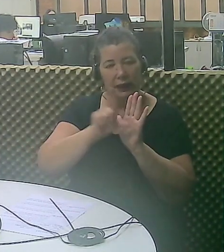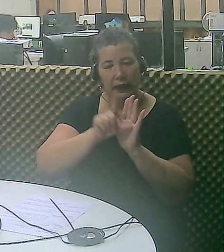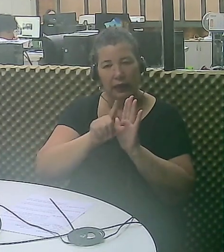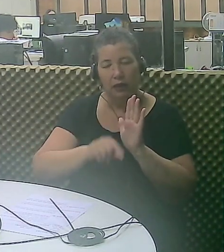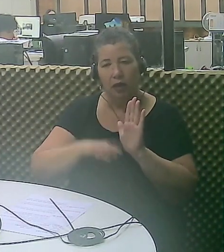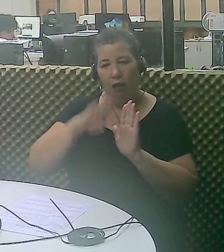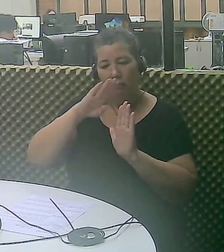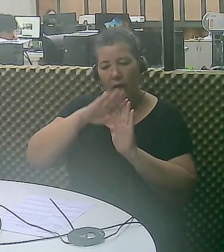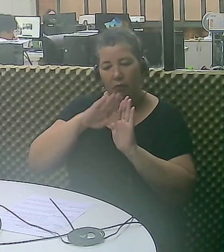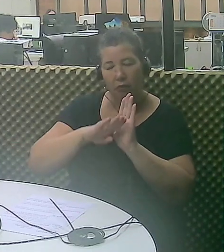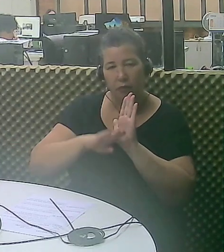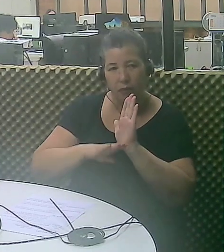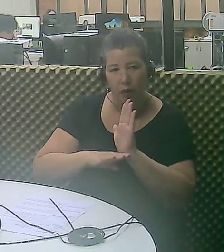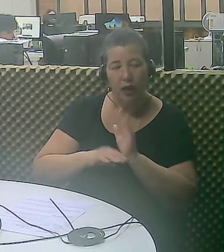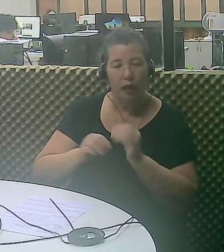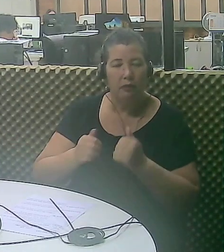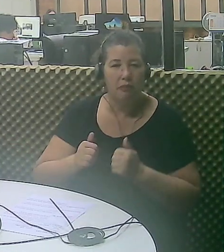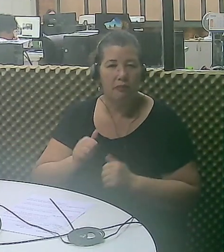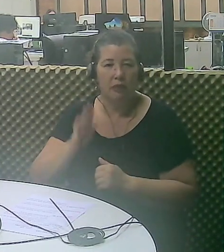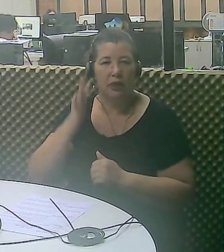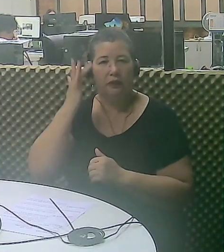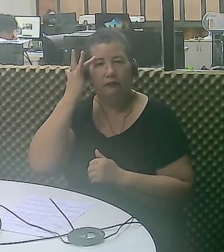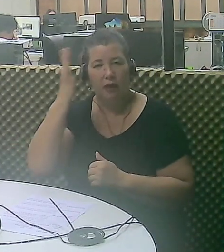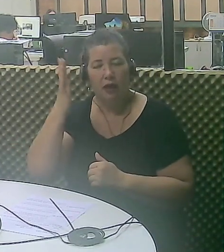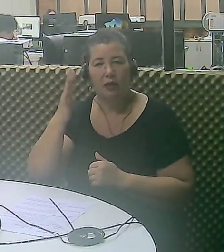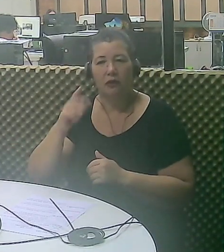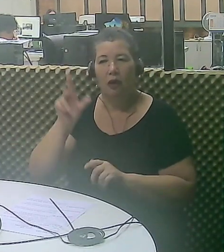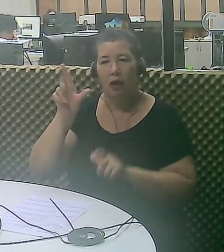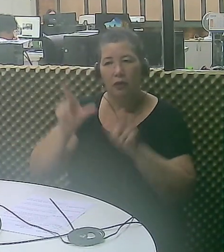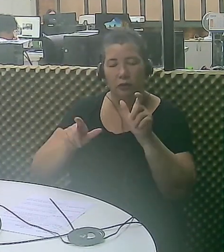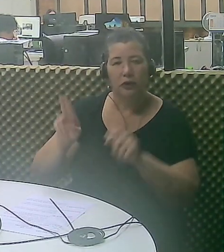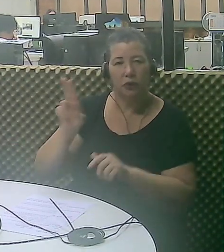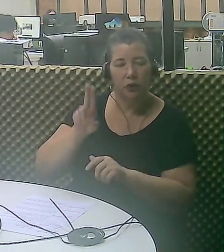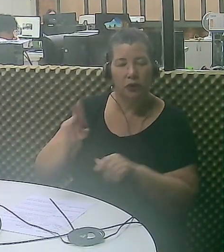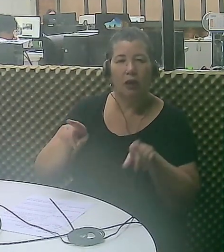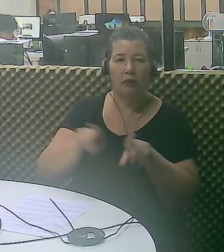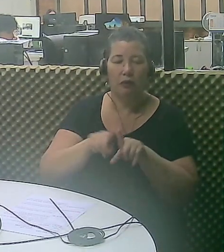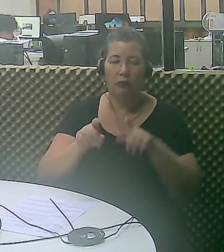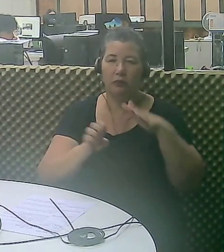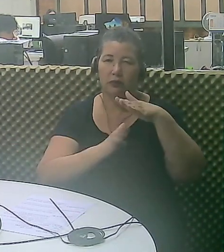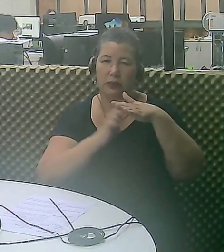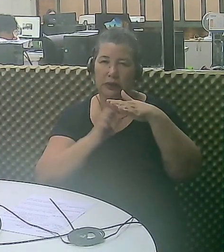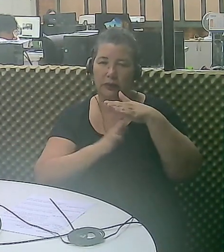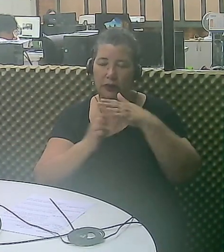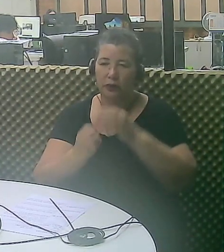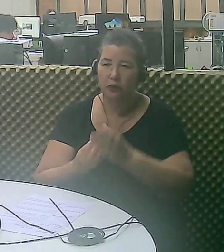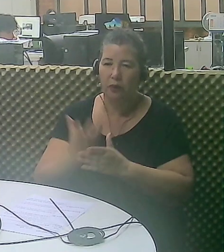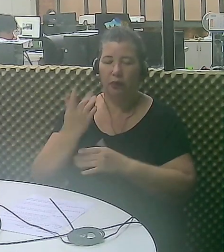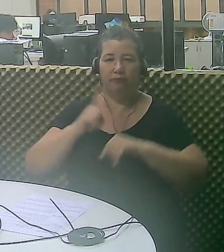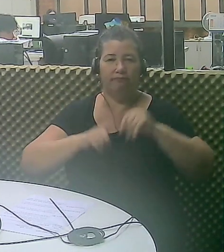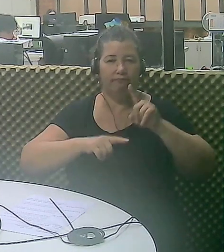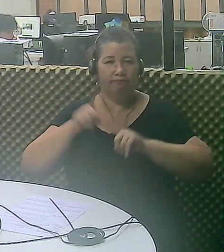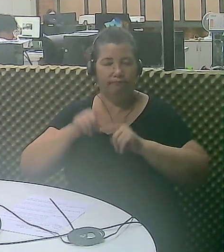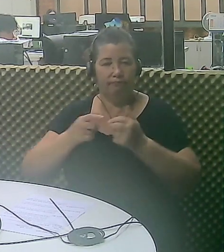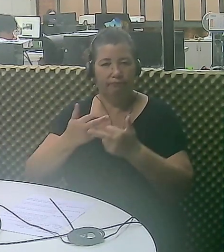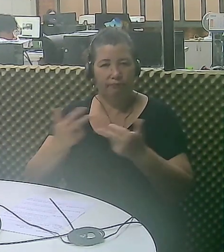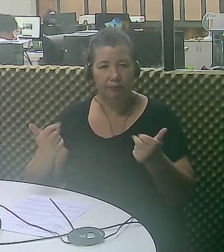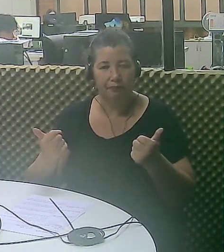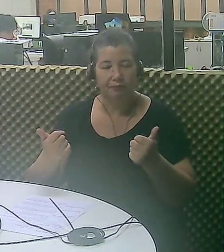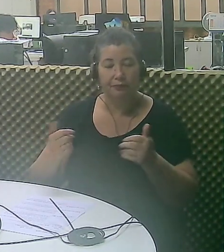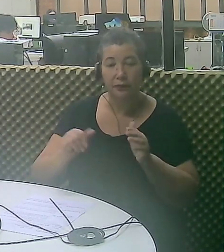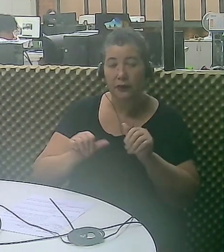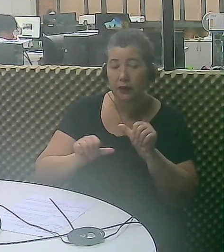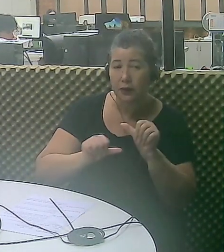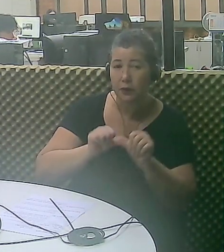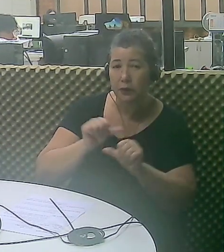critérios que facilitam e dão mais segurança aos usuários e empresas na instalação dos equipamentos. As alterações excluem